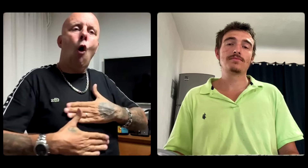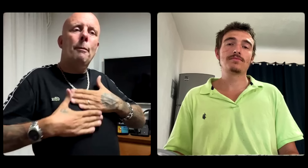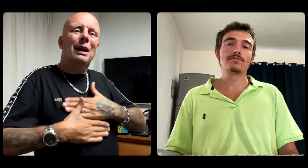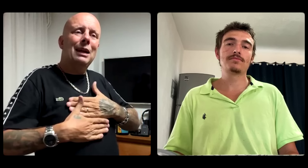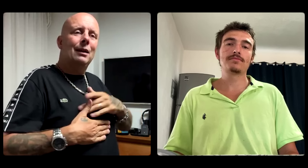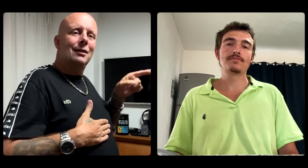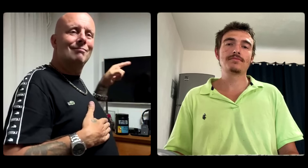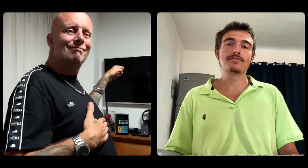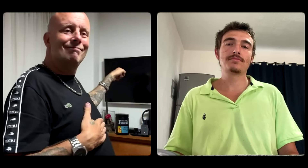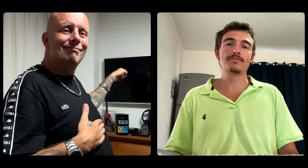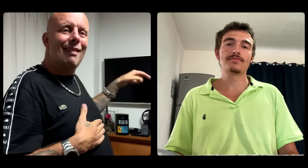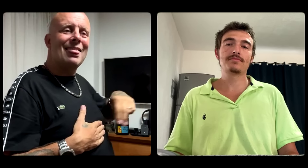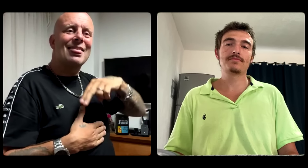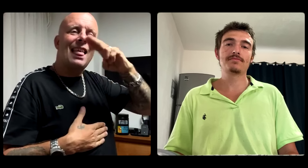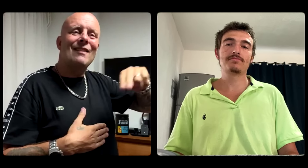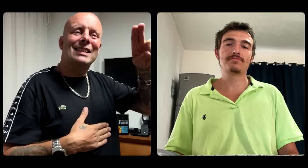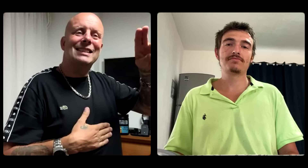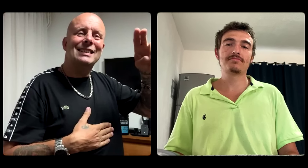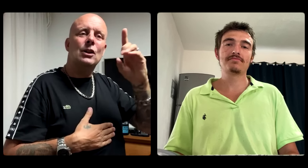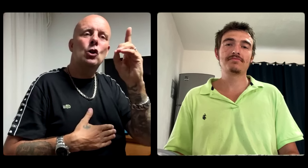Eeuw, ik wil het er niet meer van hebben.